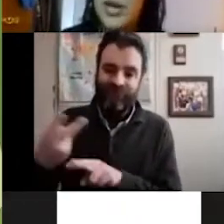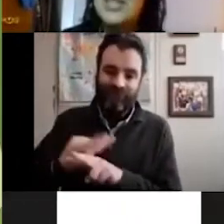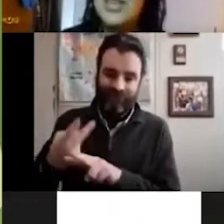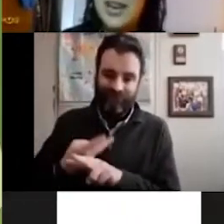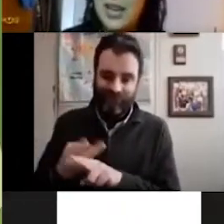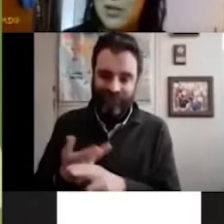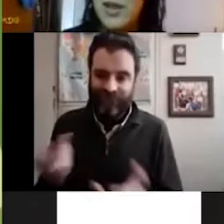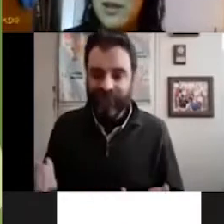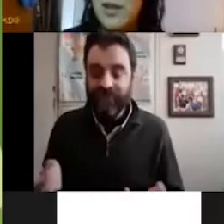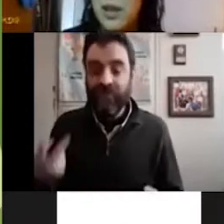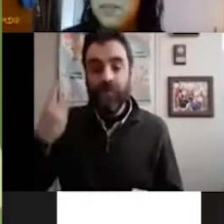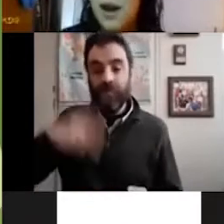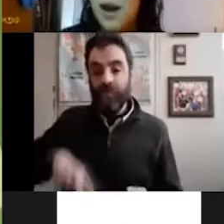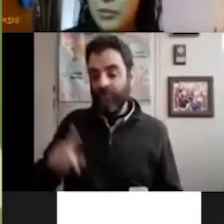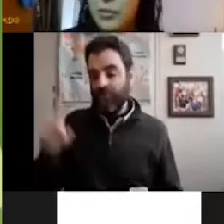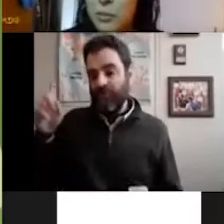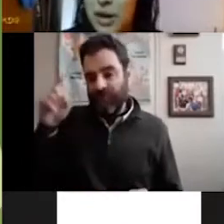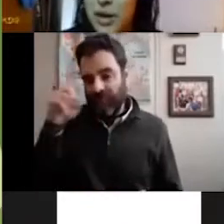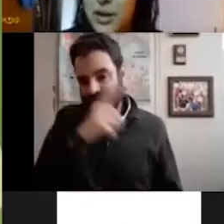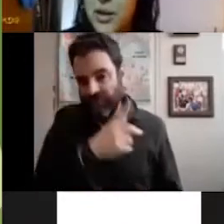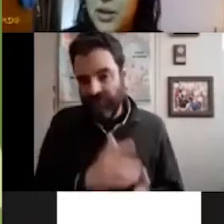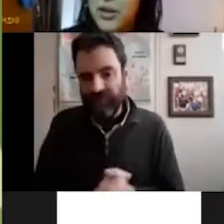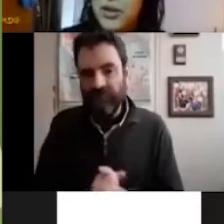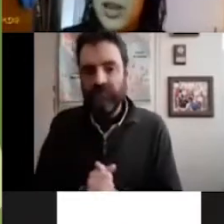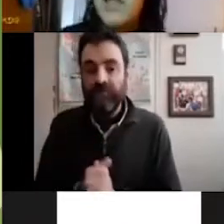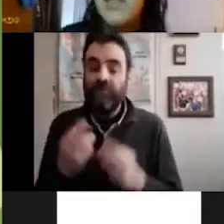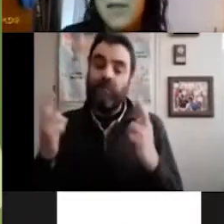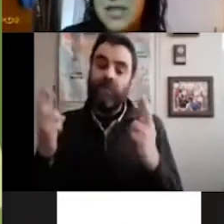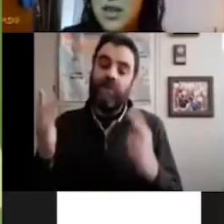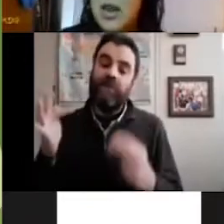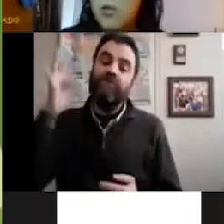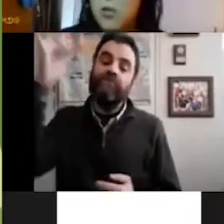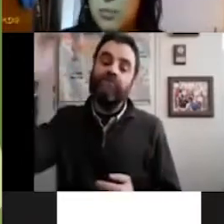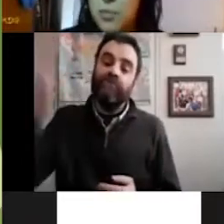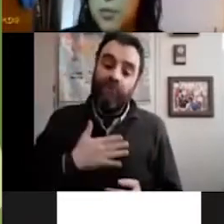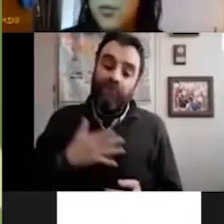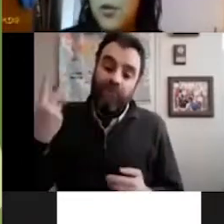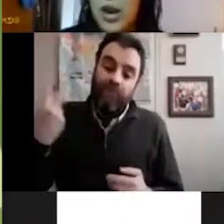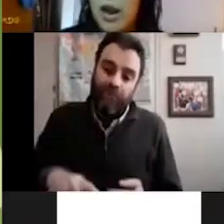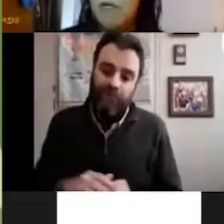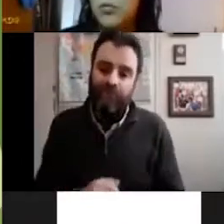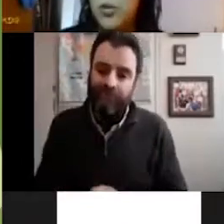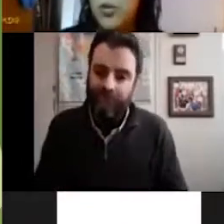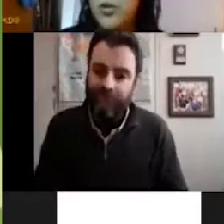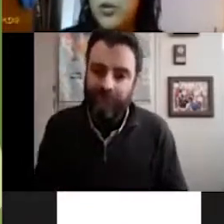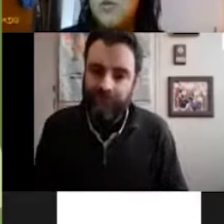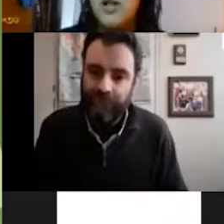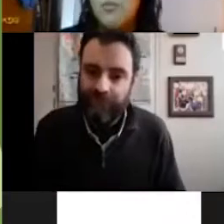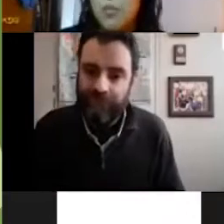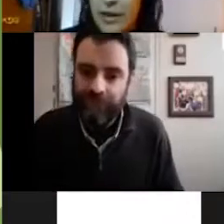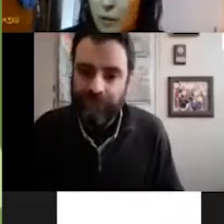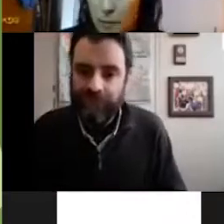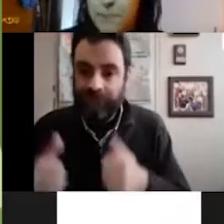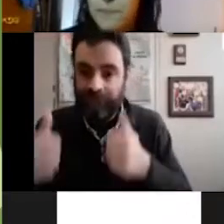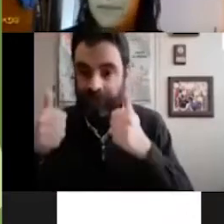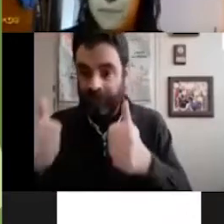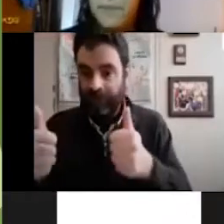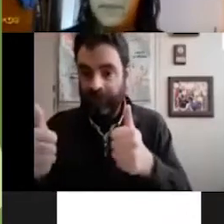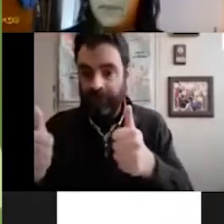propio, es arriendo, es pagando el lugar. Es difícil tener un lugar propio, pero ojalá a futuro podamos